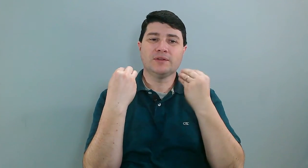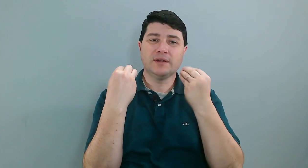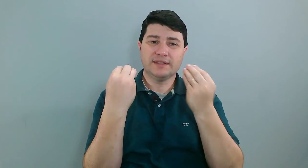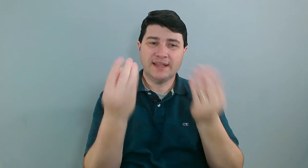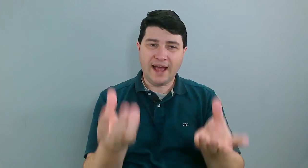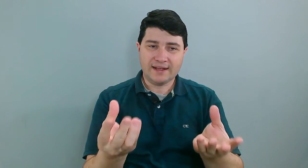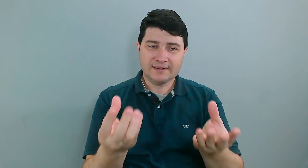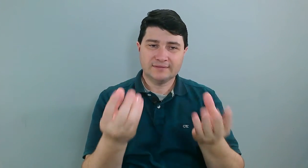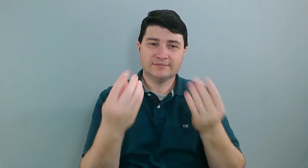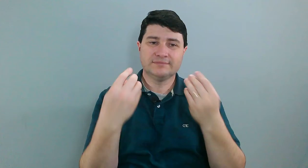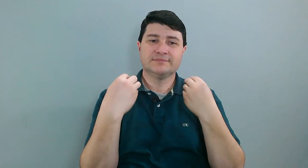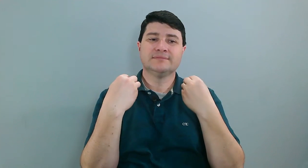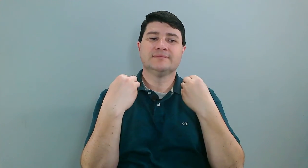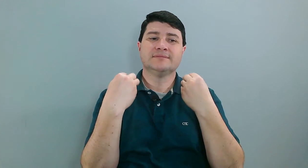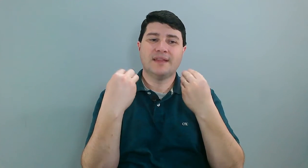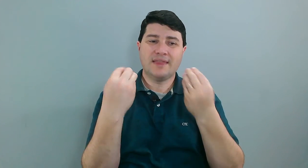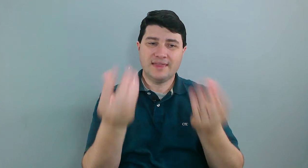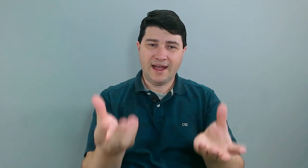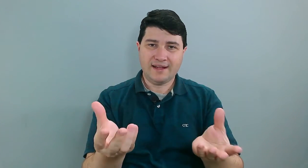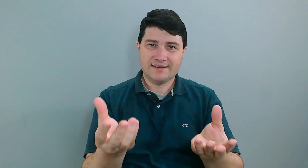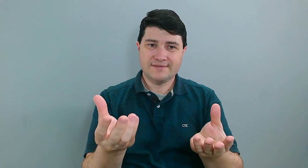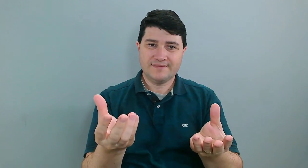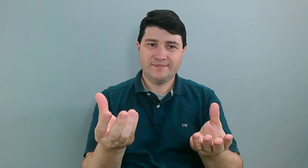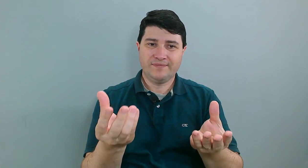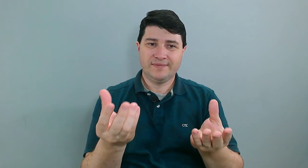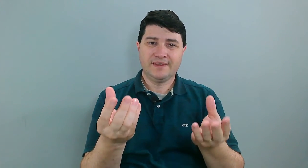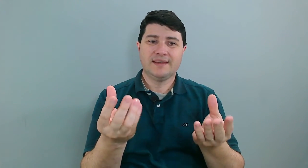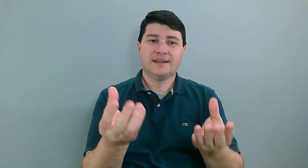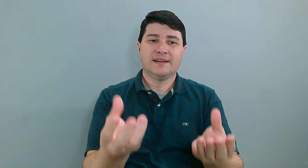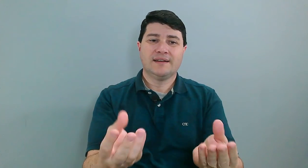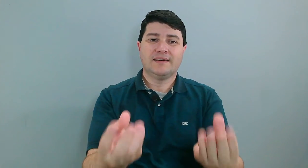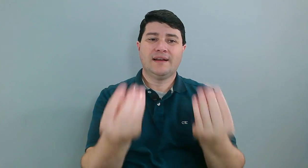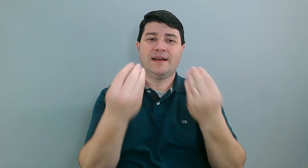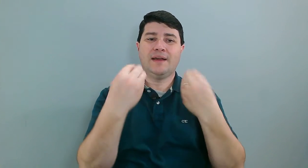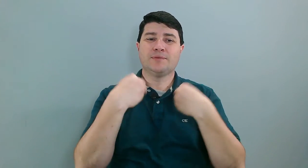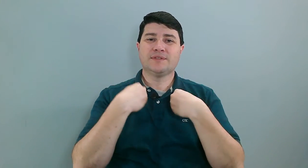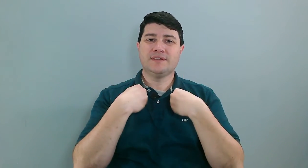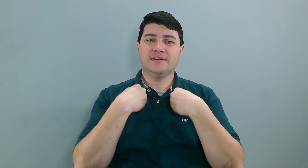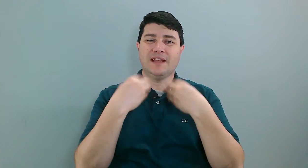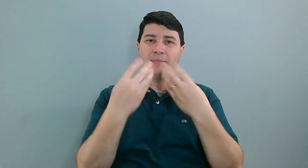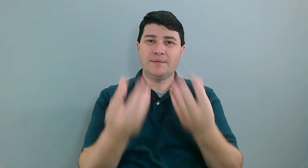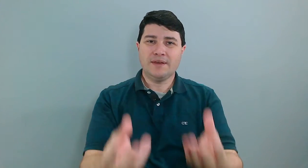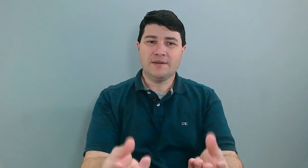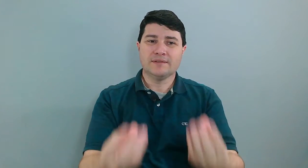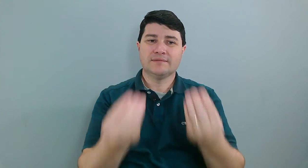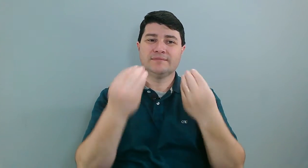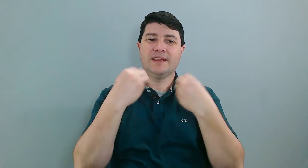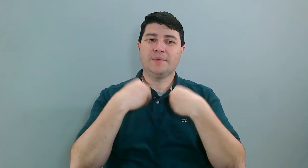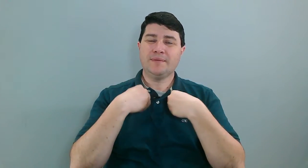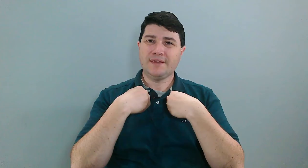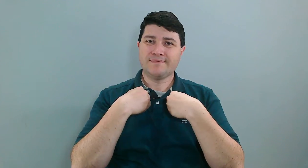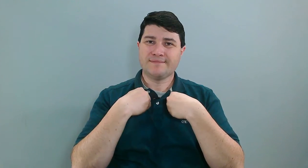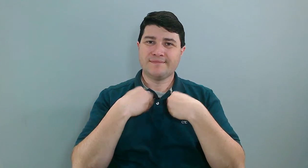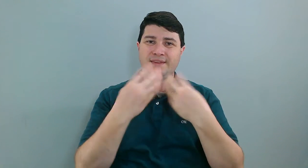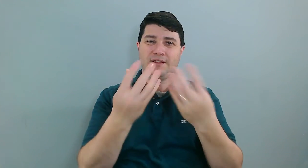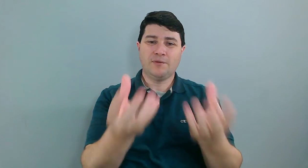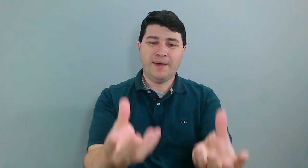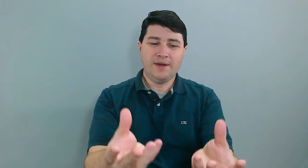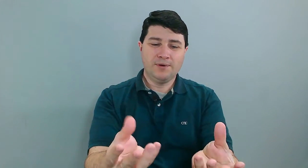ó, dar. É possível, dá pra mim, ó, dá pra mim. Então eu pego lá